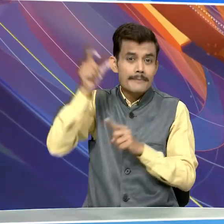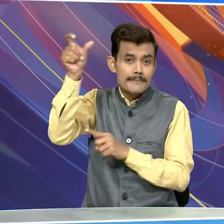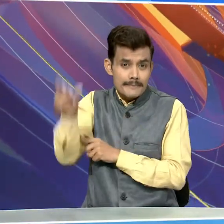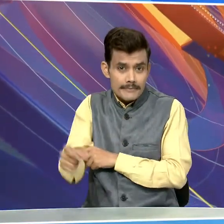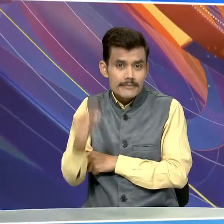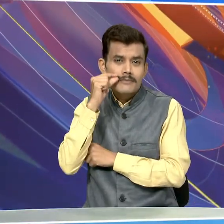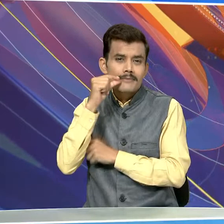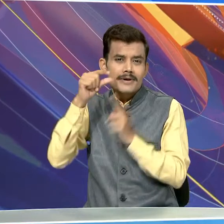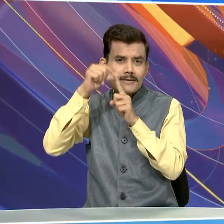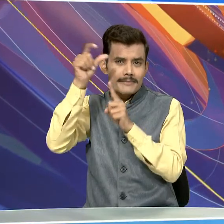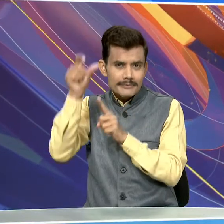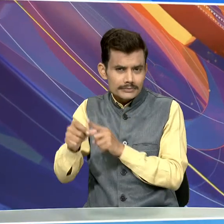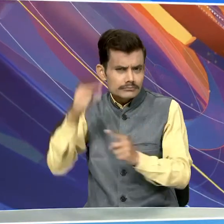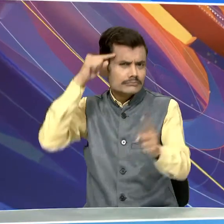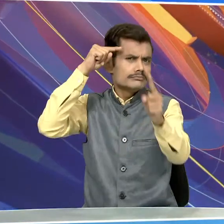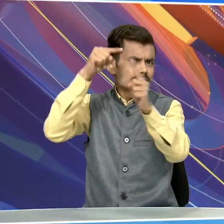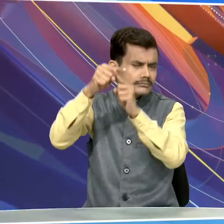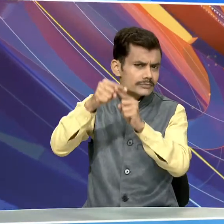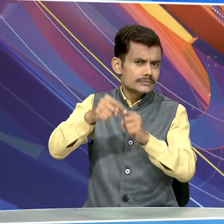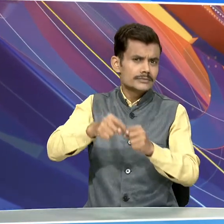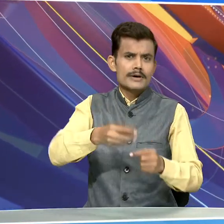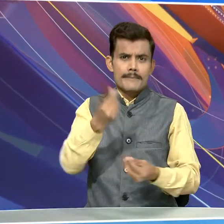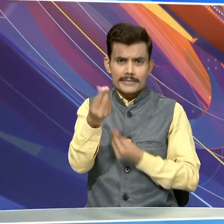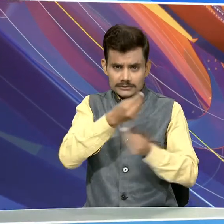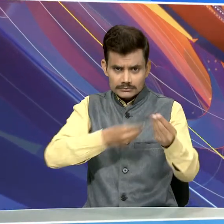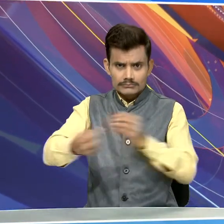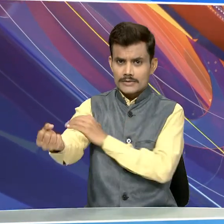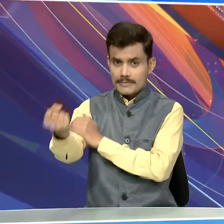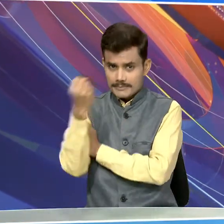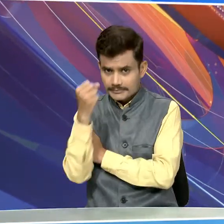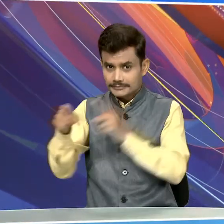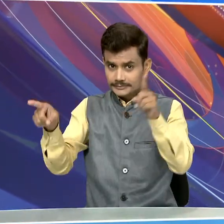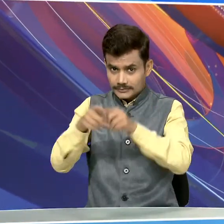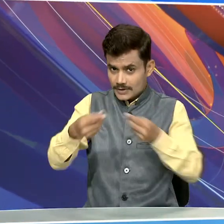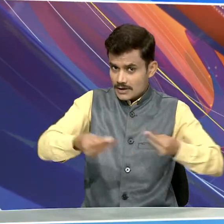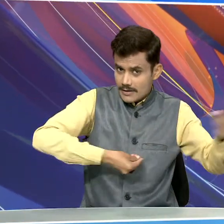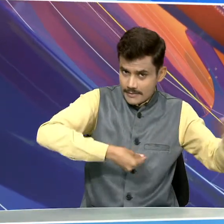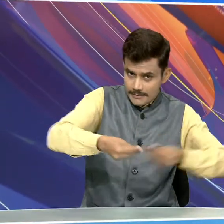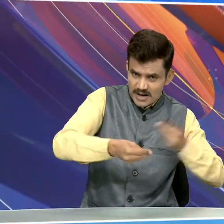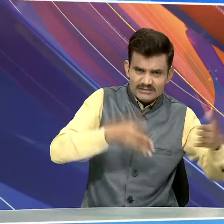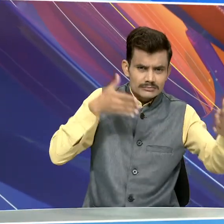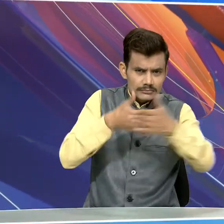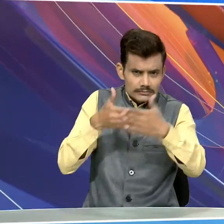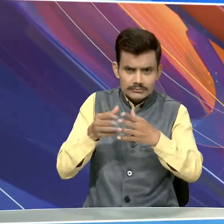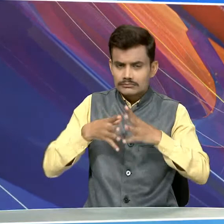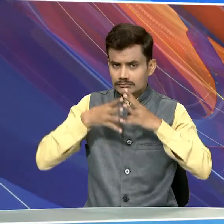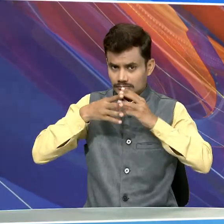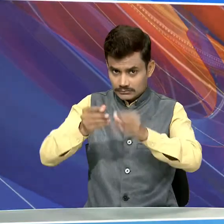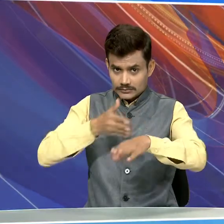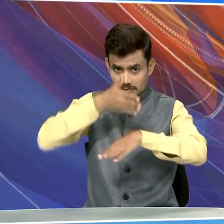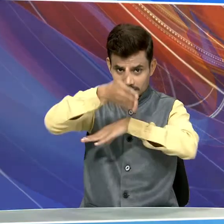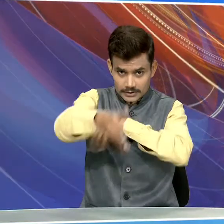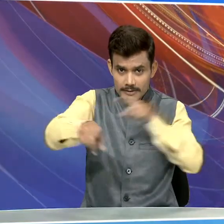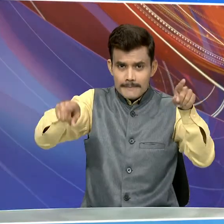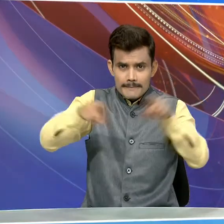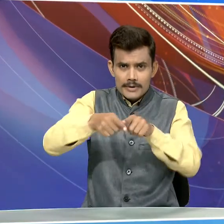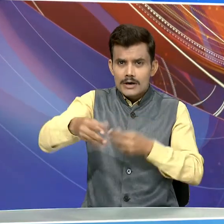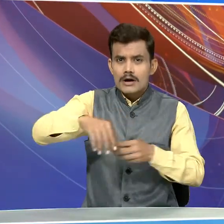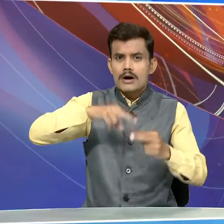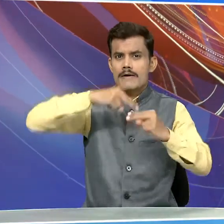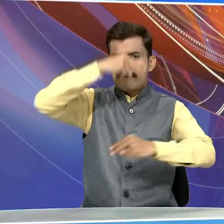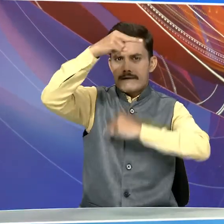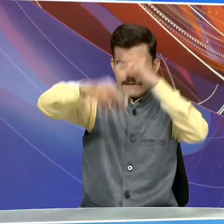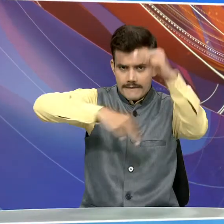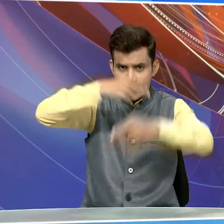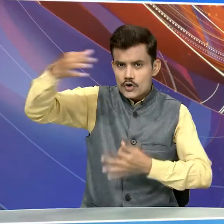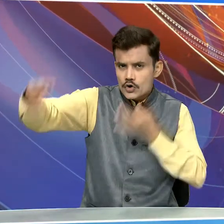की इस यात्रा का उद्देश्य आर्थिक संबंधों को मजबूत करना, व्यापार बाधाओं को हटाना और प्रौद्योगिकी व नवाचार